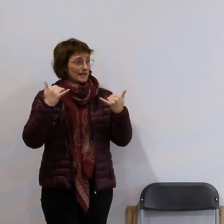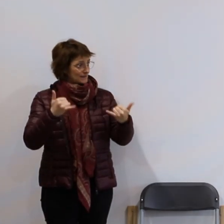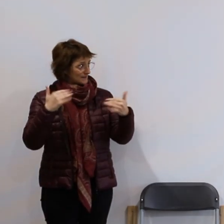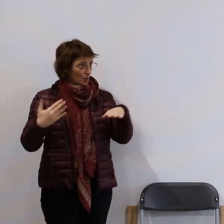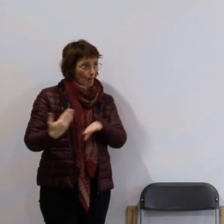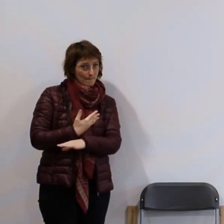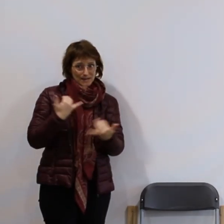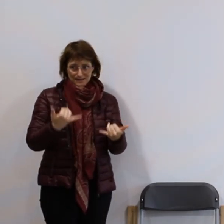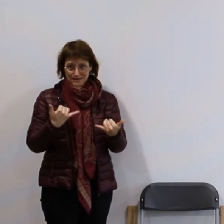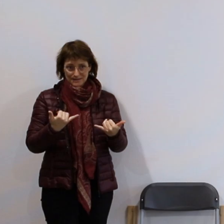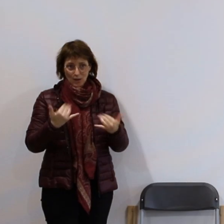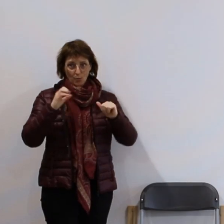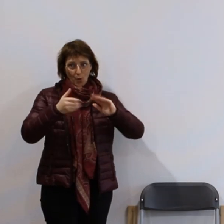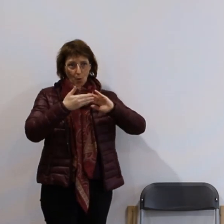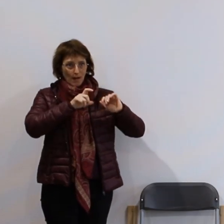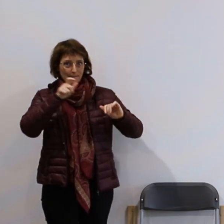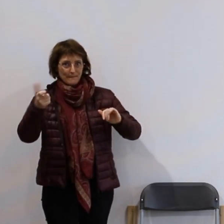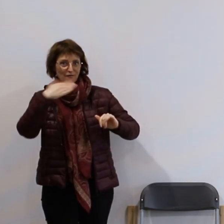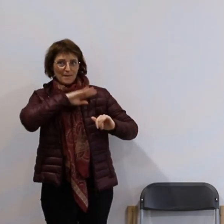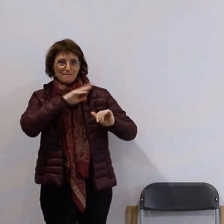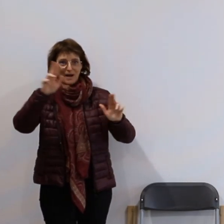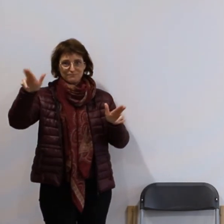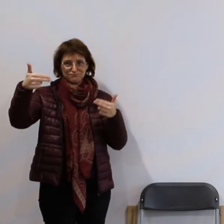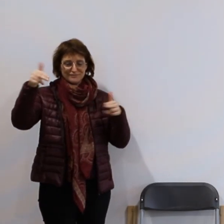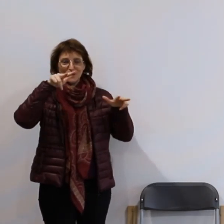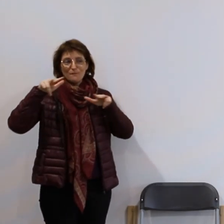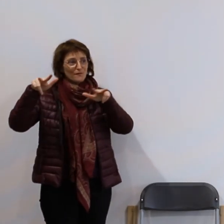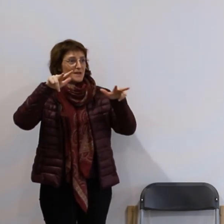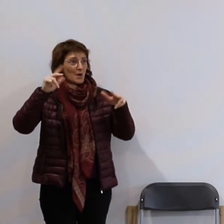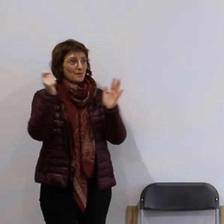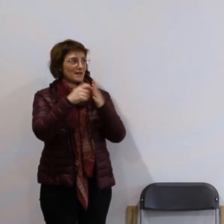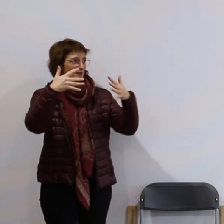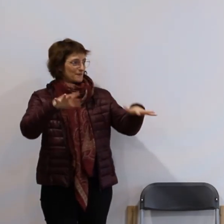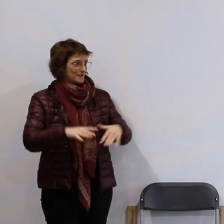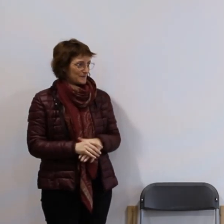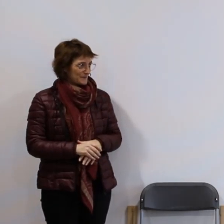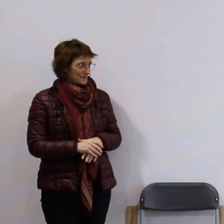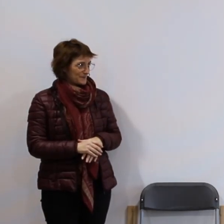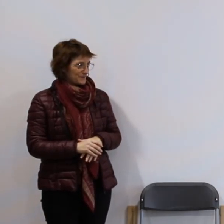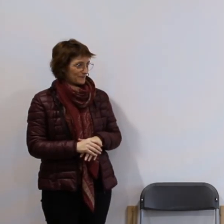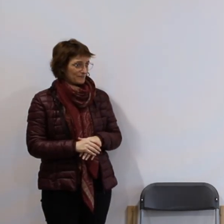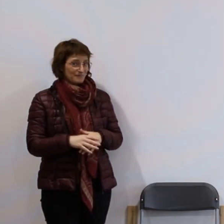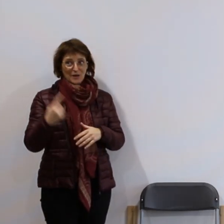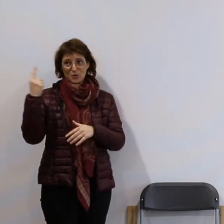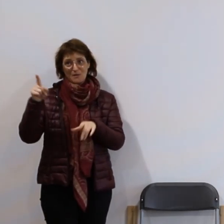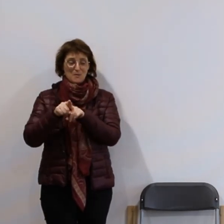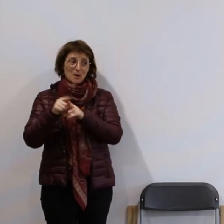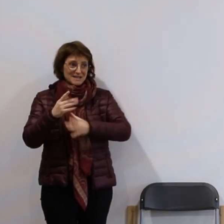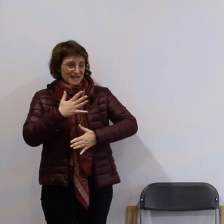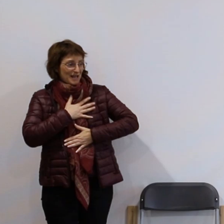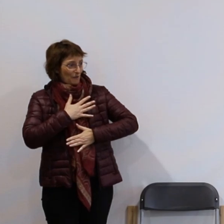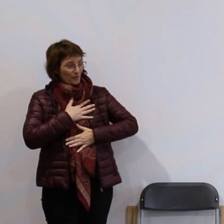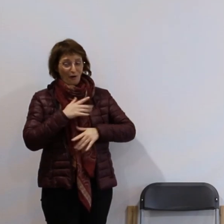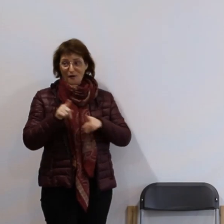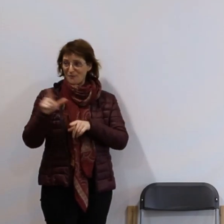il pourra le vivre par la vidéo, en tout cas quand ce sera terminé. Voilà, donc il est très, très flatté aussi,